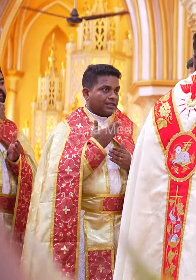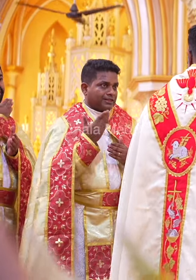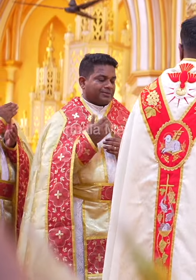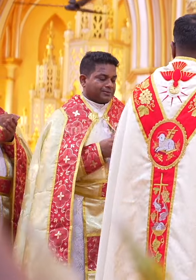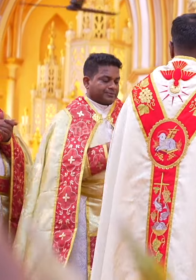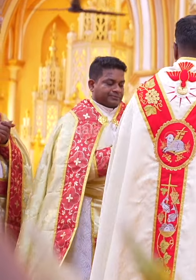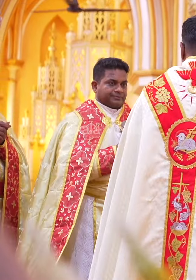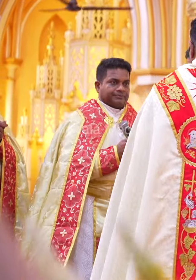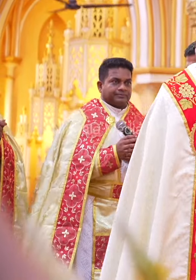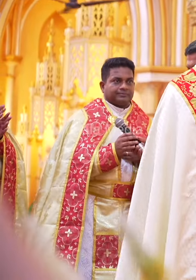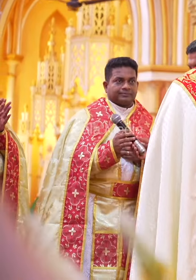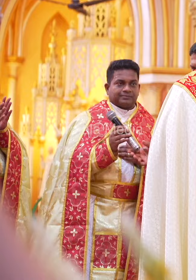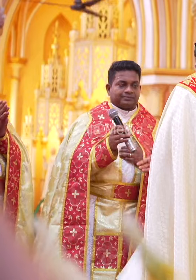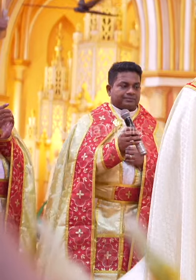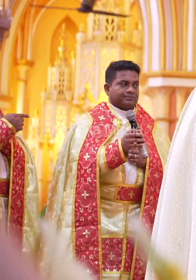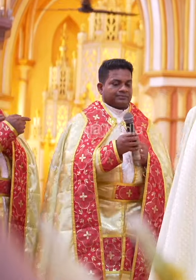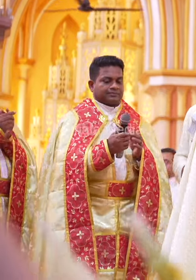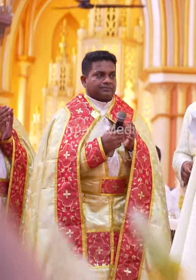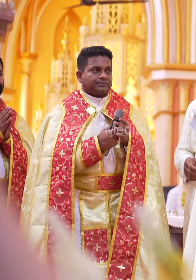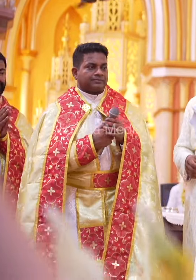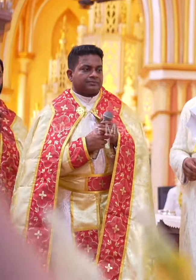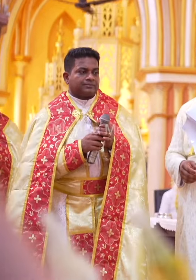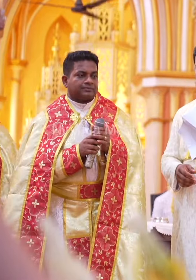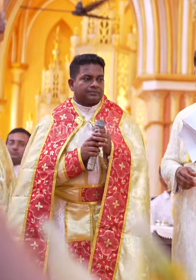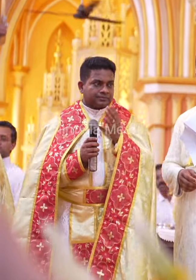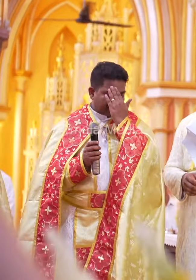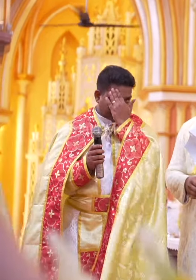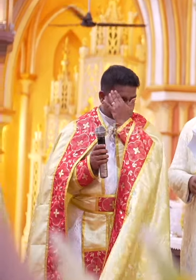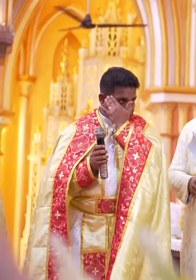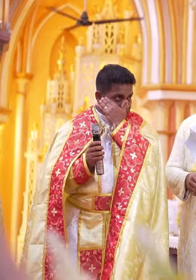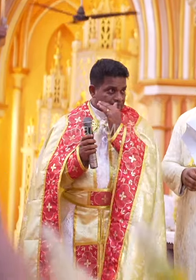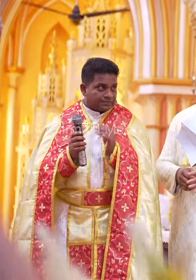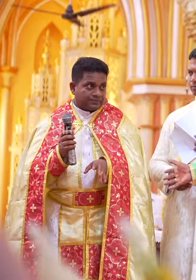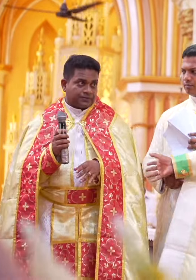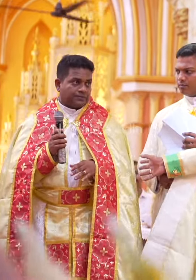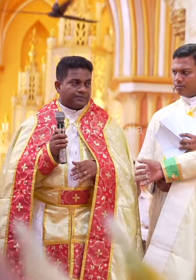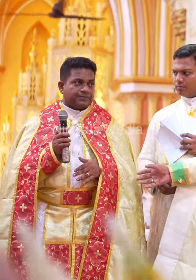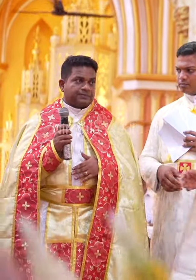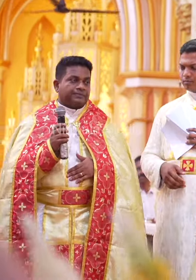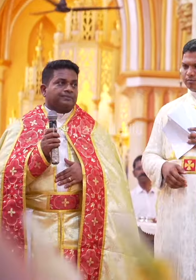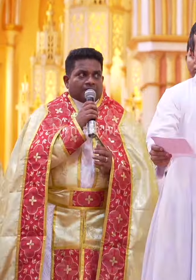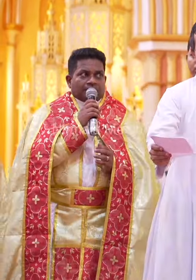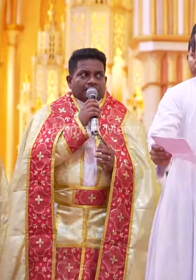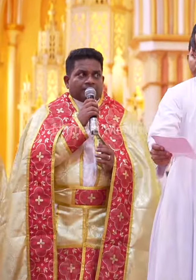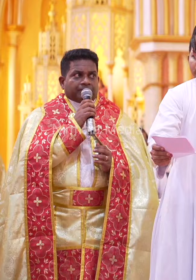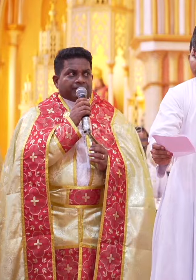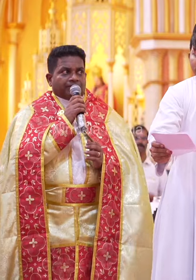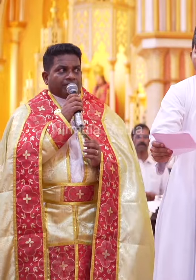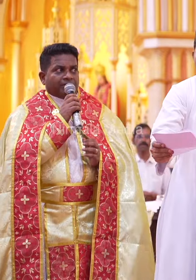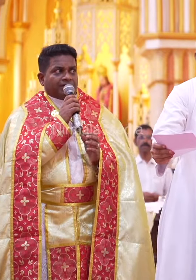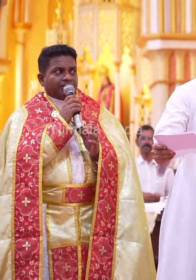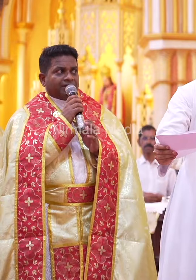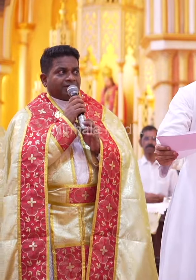ഇപ്പോൾ നവവൈദികൻ ചുരുങ്ങിയ വാക്കുകളിൽ തൻ്റെ ആംഗ്യ ഭാഷയിലൂടെ അഭിവന് പിതാവിനെ നന്ദി പറയുകയാണ്.